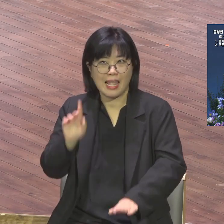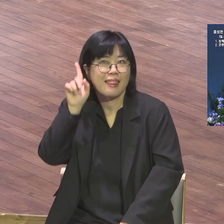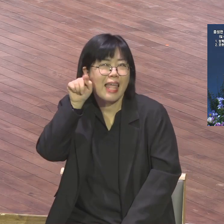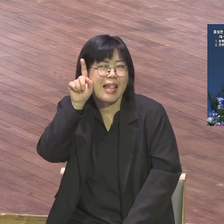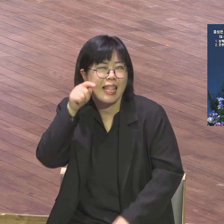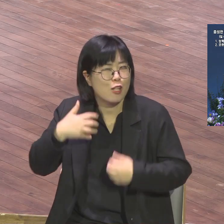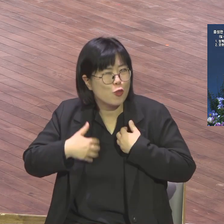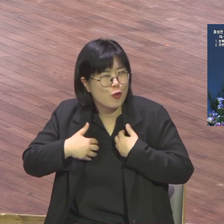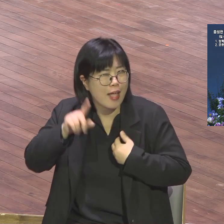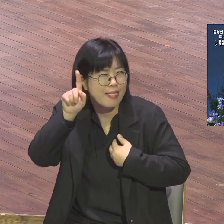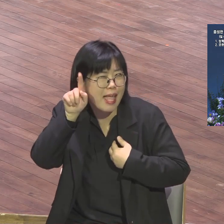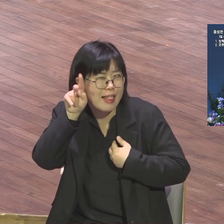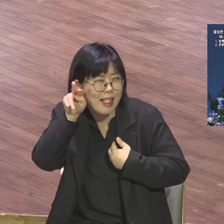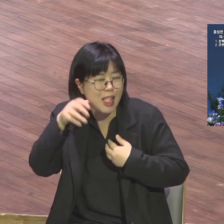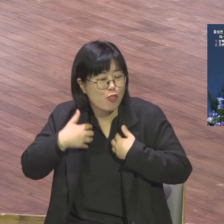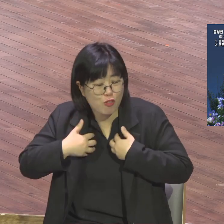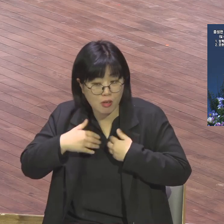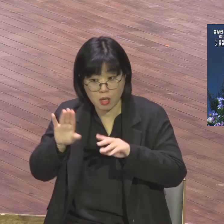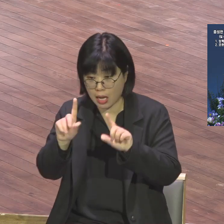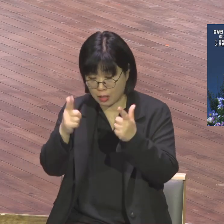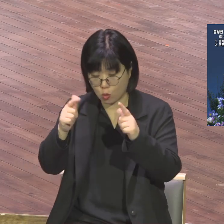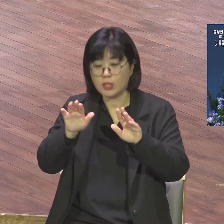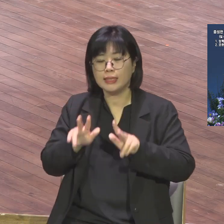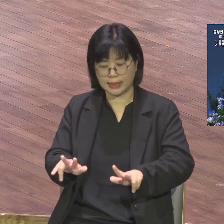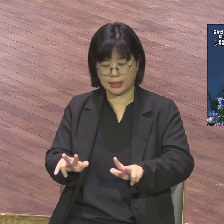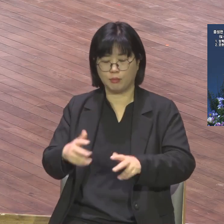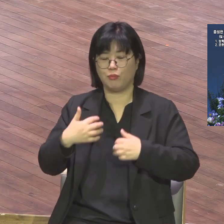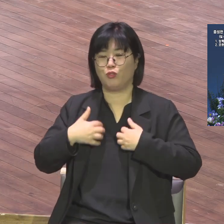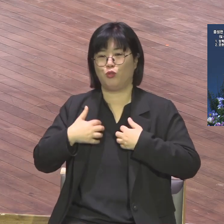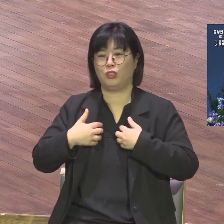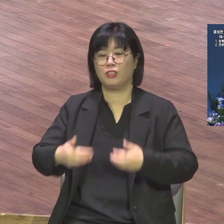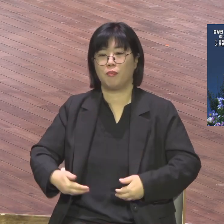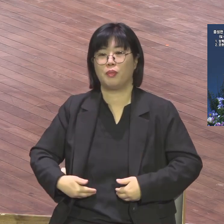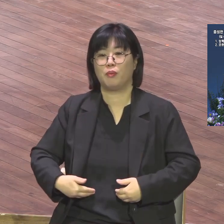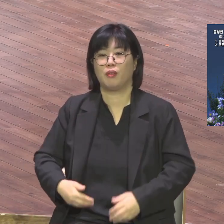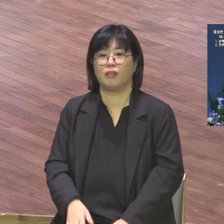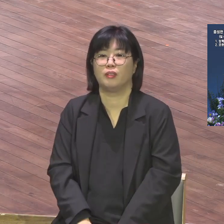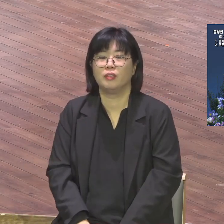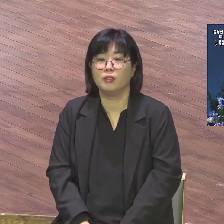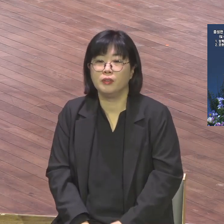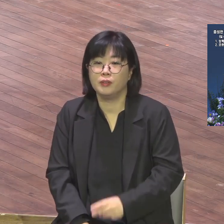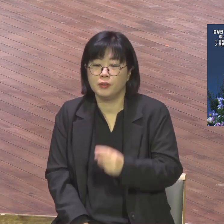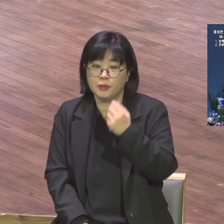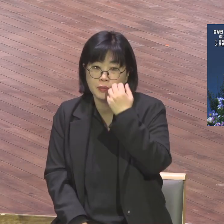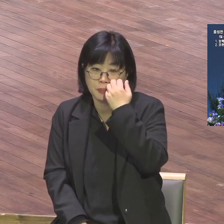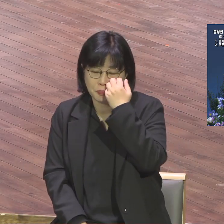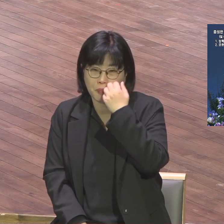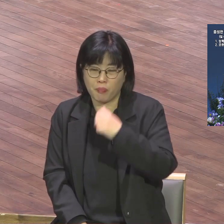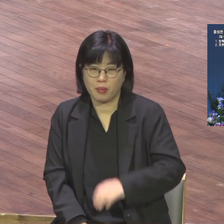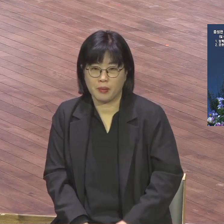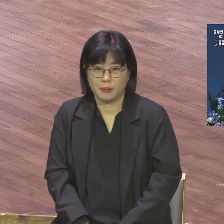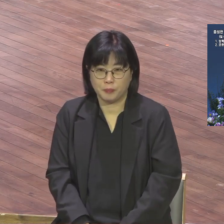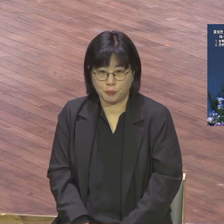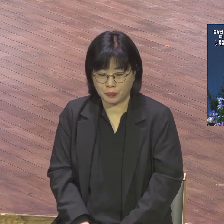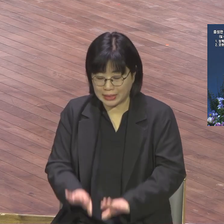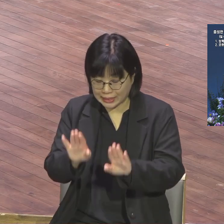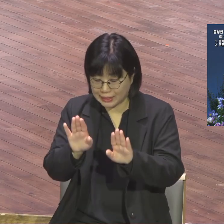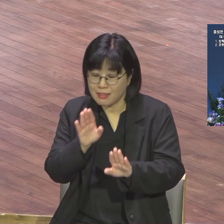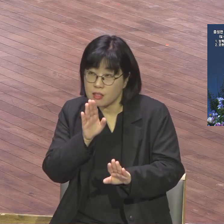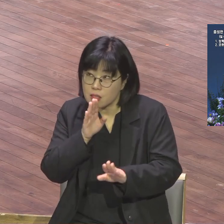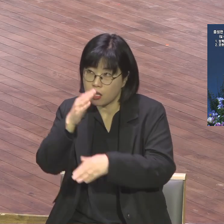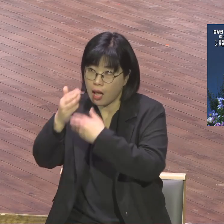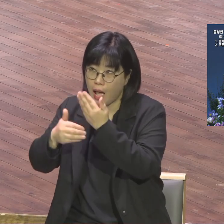24시 기도 속에서 그렇게 누리면 돼요. 이것이 실제로 되어질 때에 변화와 성장이